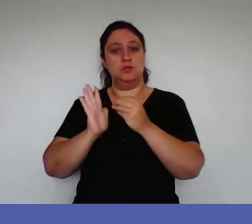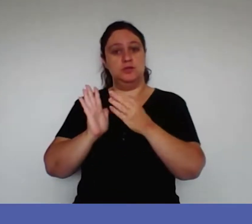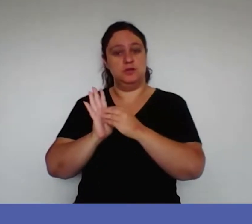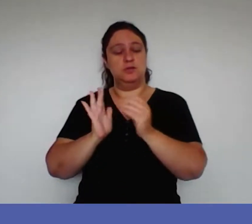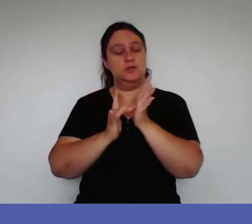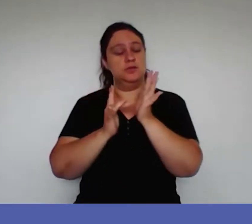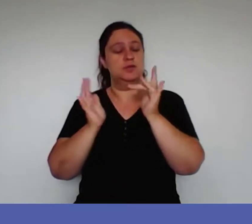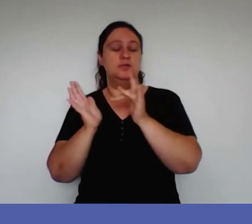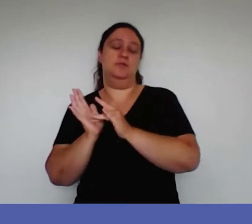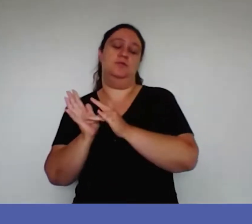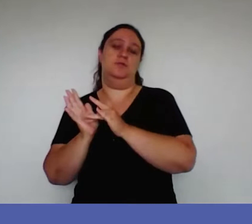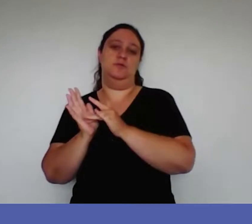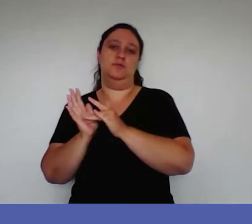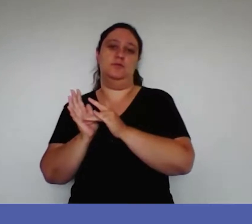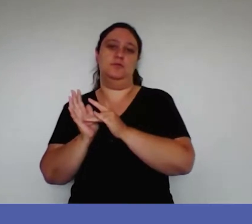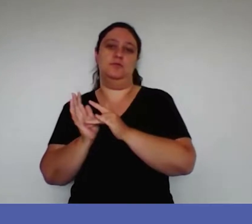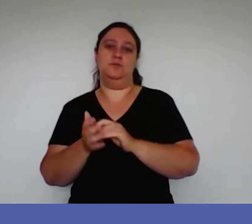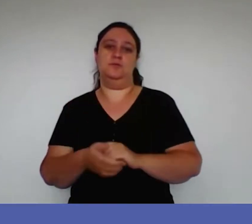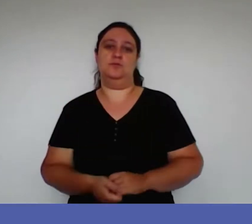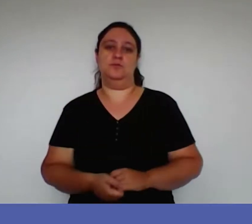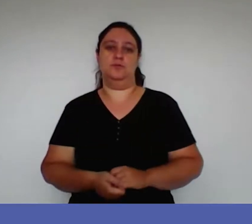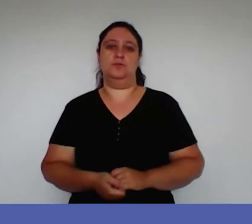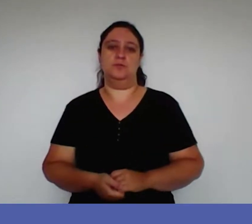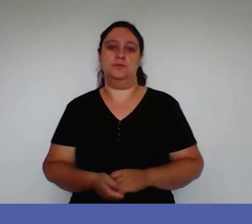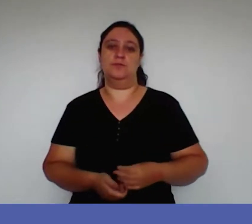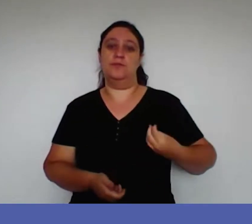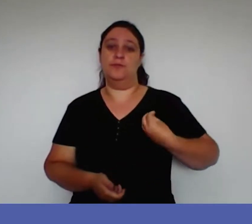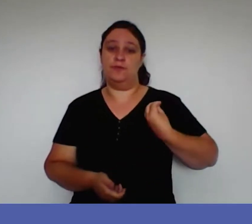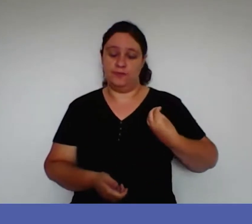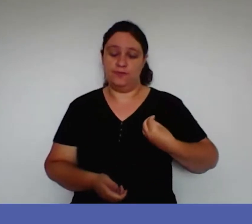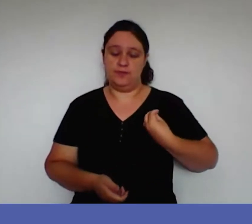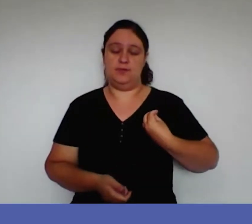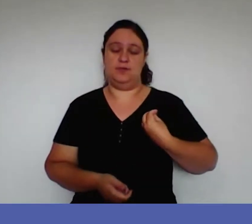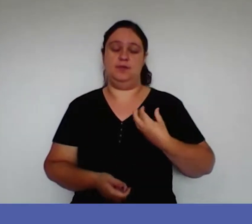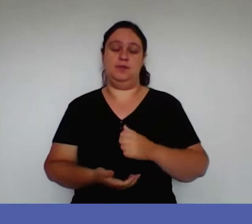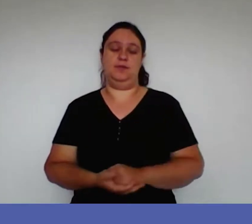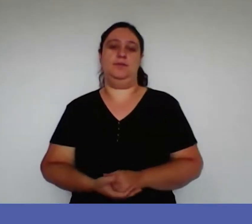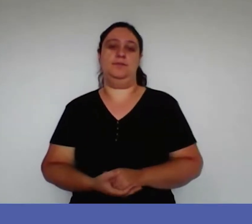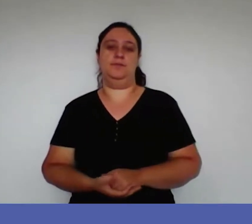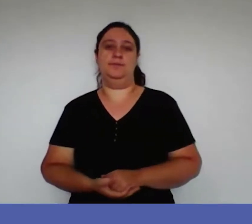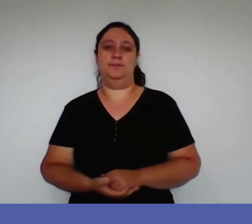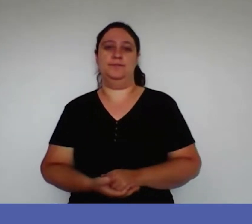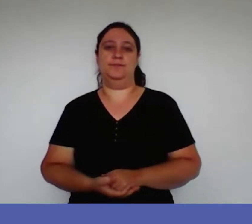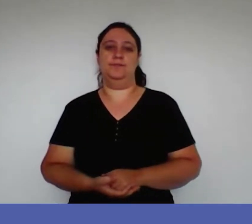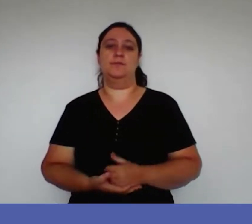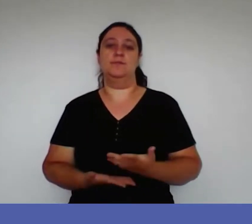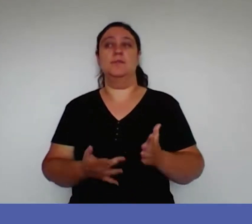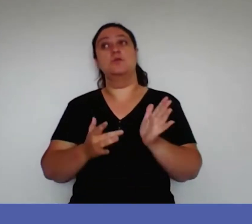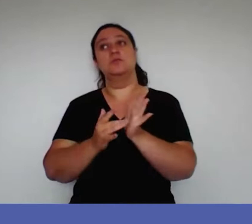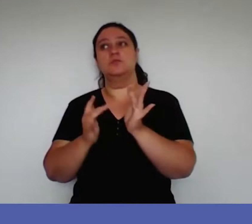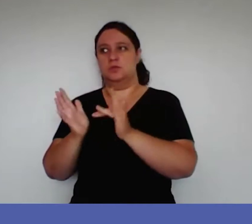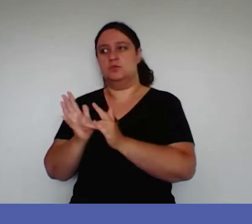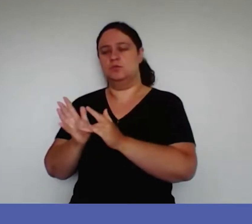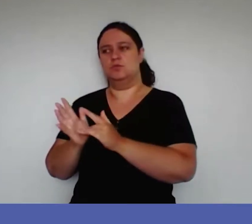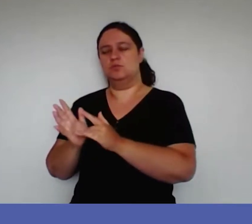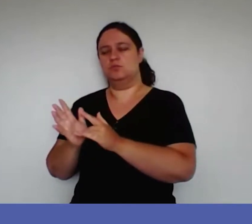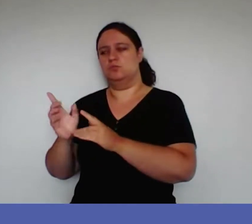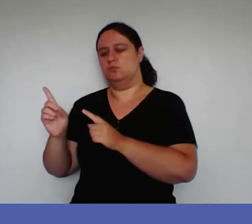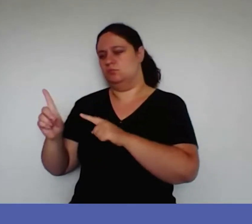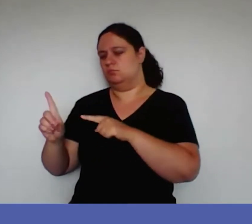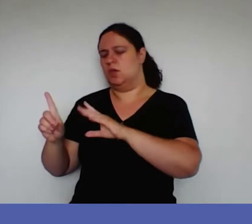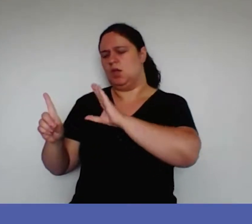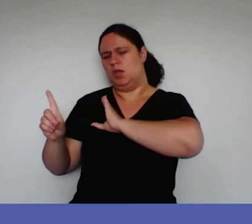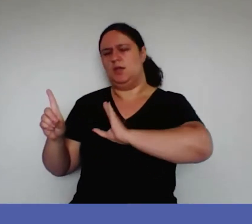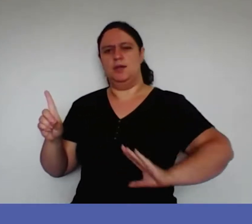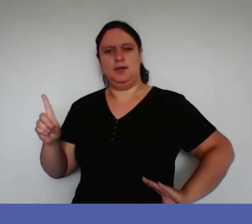Jesus em vida. Ele produziu em vida. De um lado, ele é o Cristo, o meio